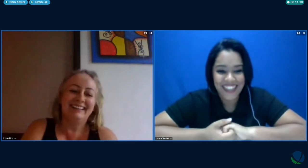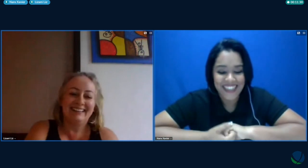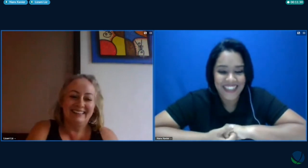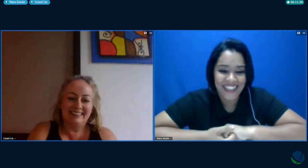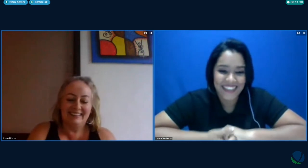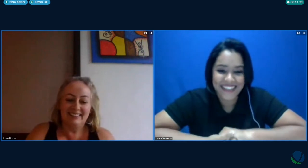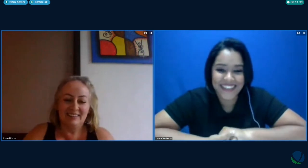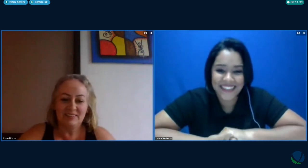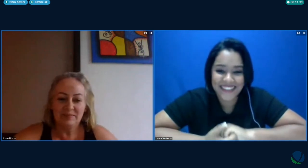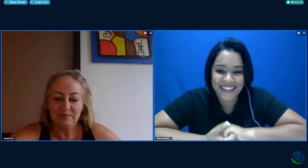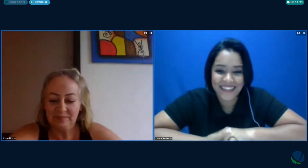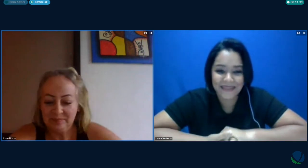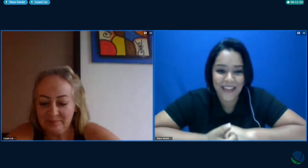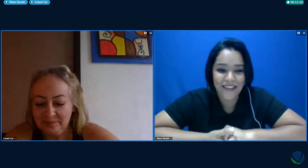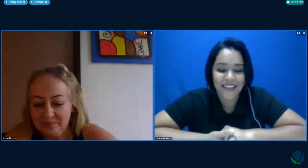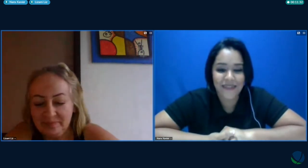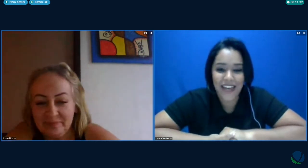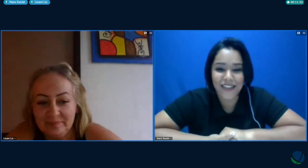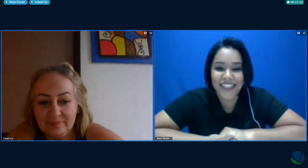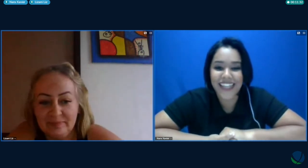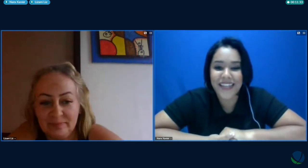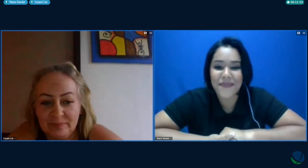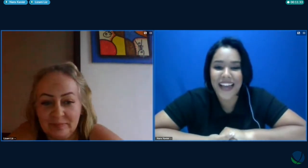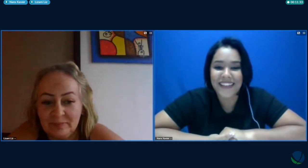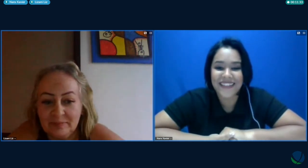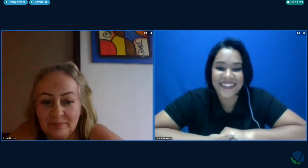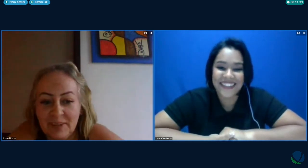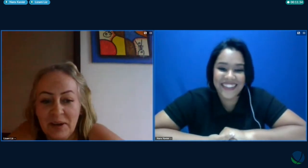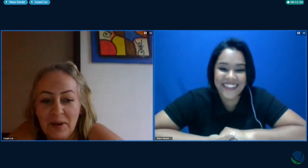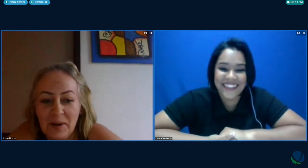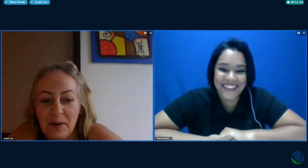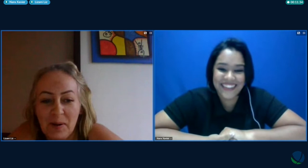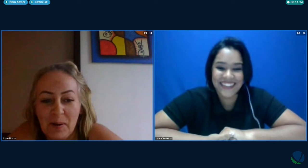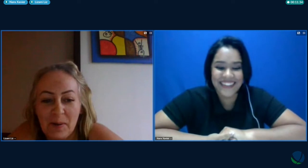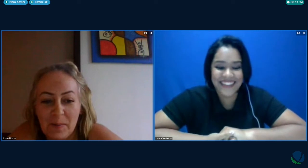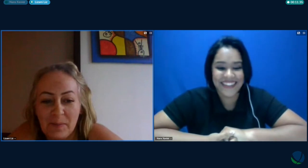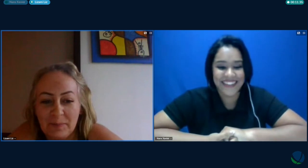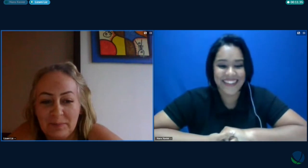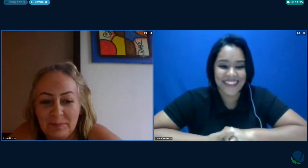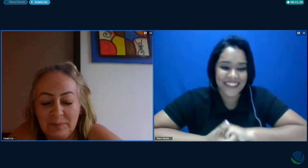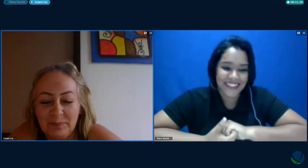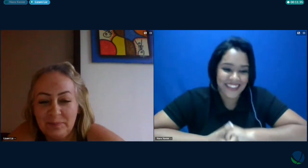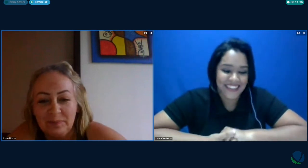Pode deixar, sim. Para não te dar trabalho.